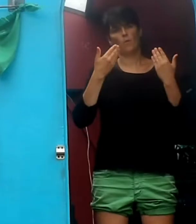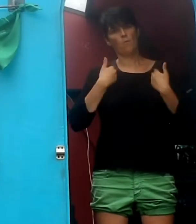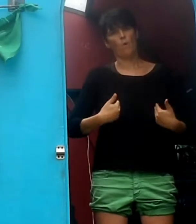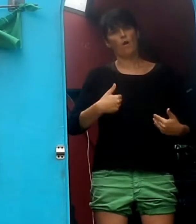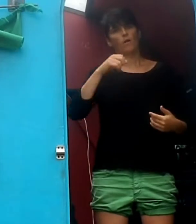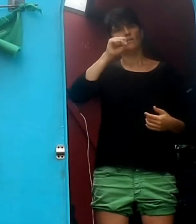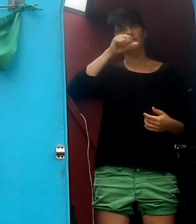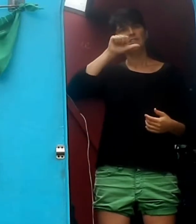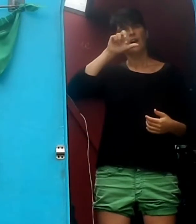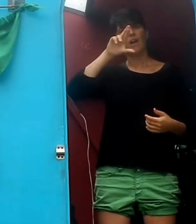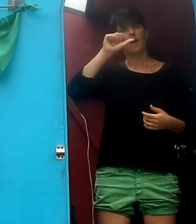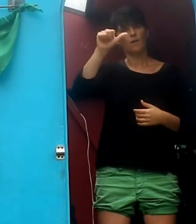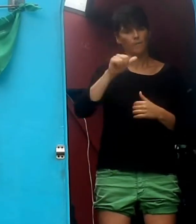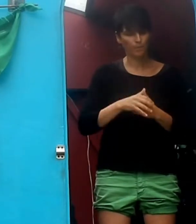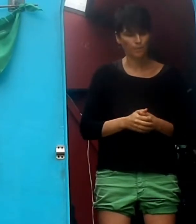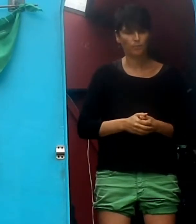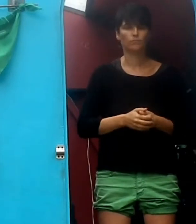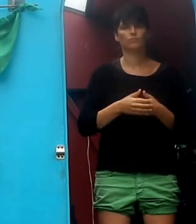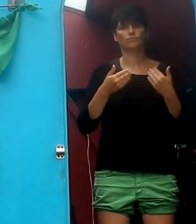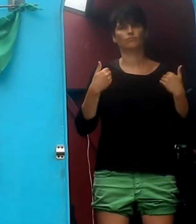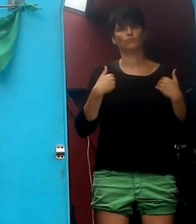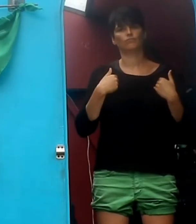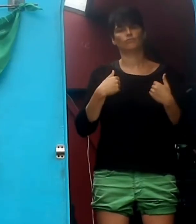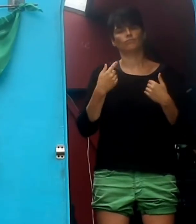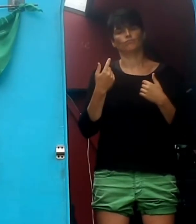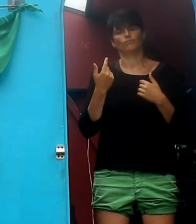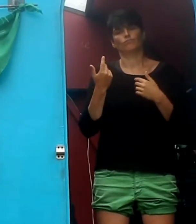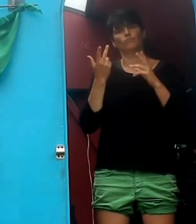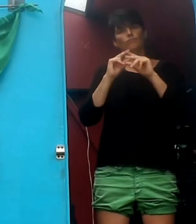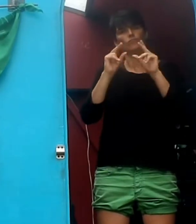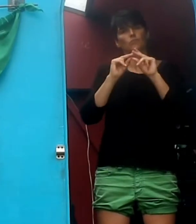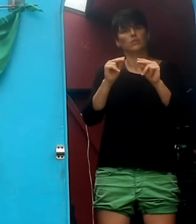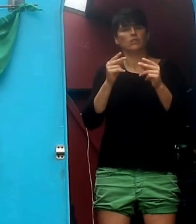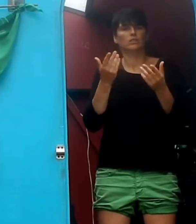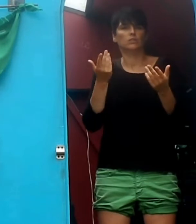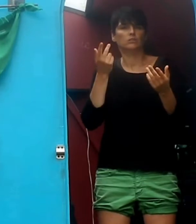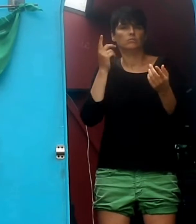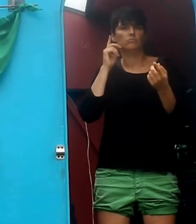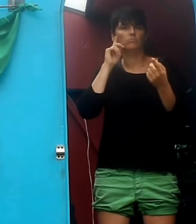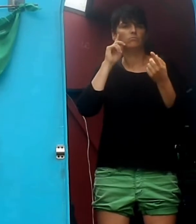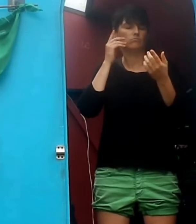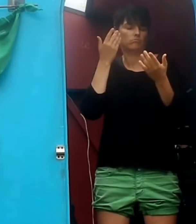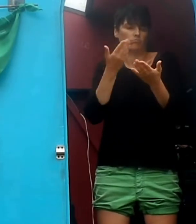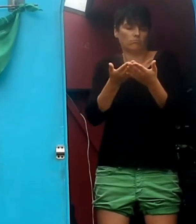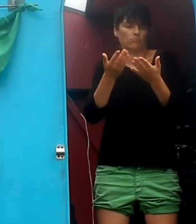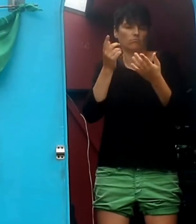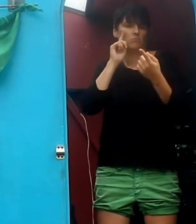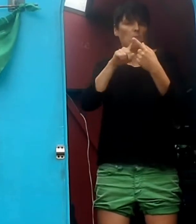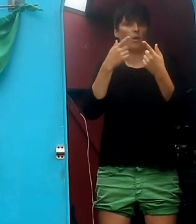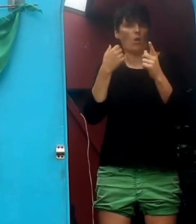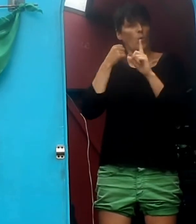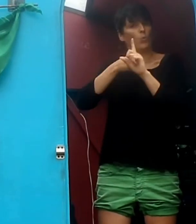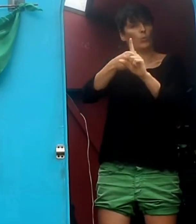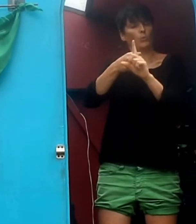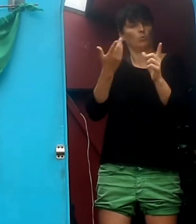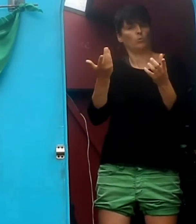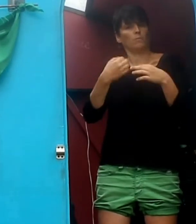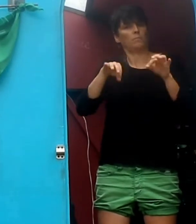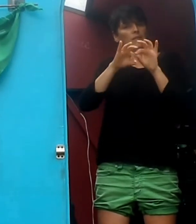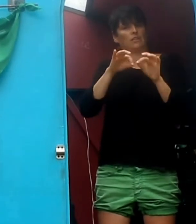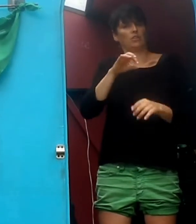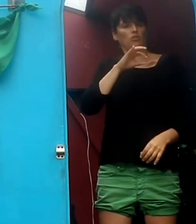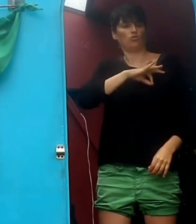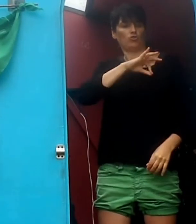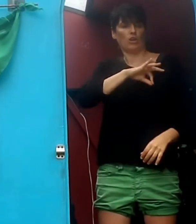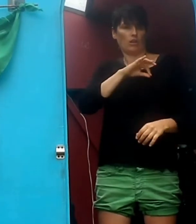Moi, c'est Sarah, et donc je viens parler de quelques aspects de la lutte pour le droit à l'avortement au